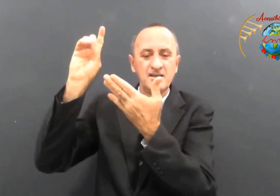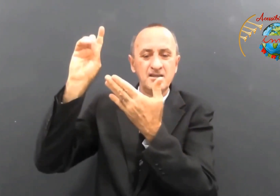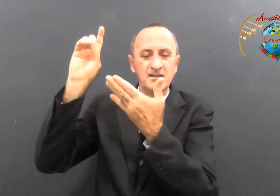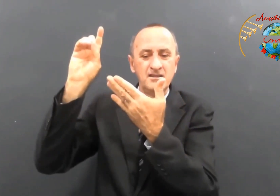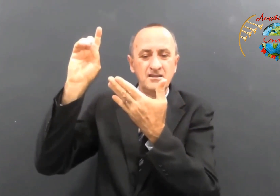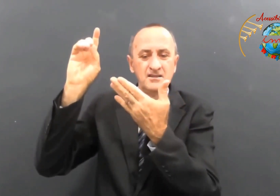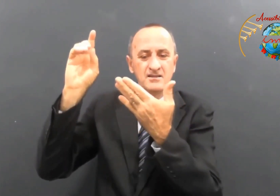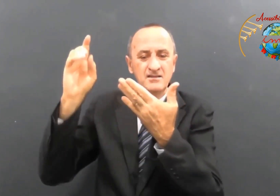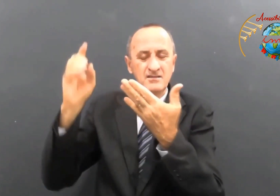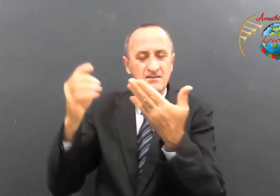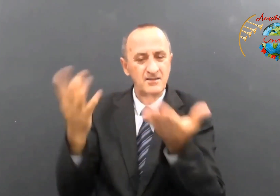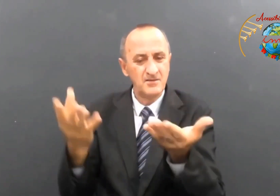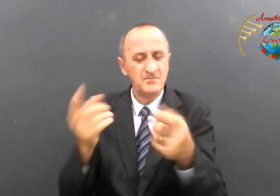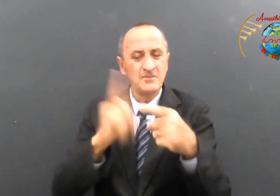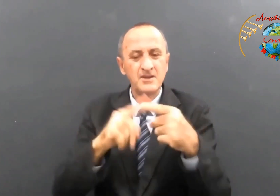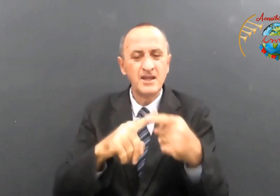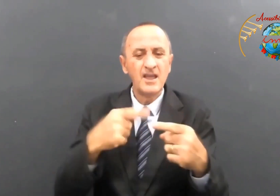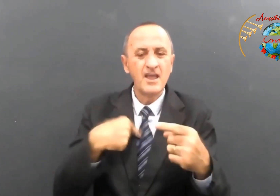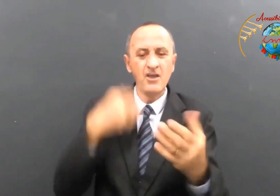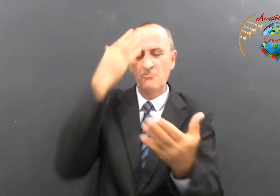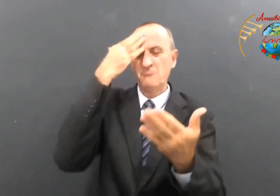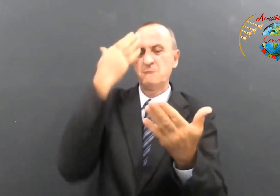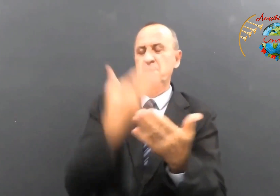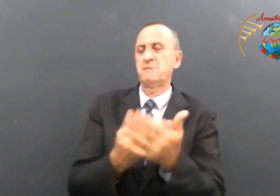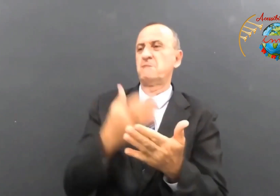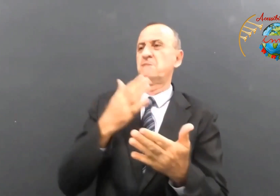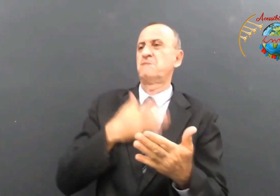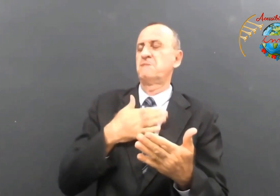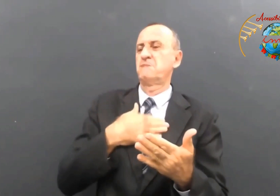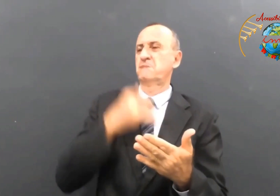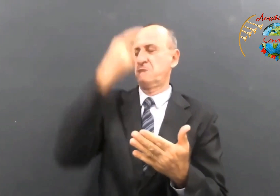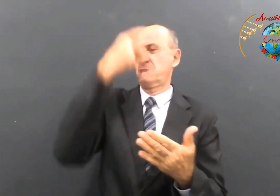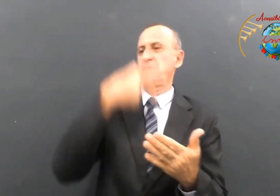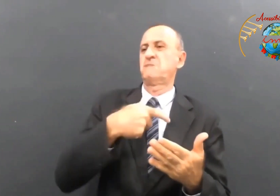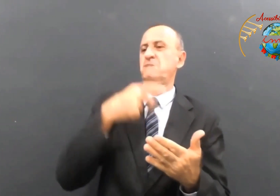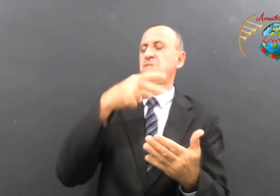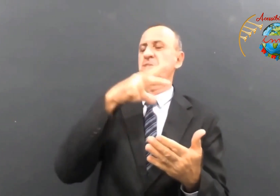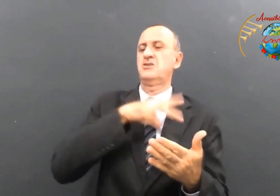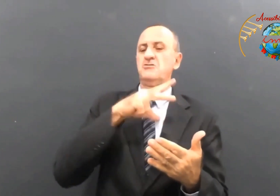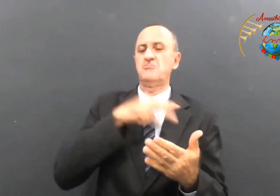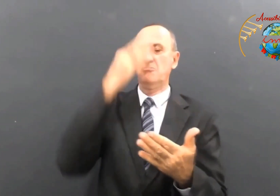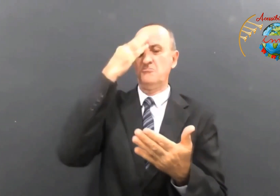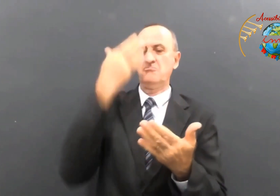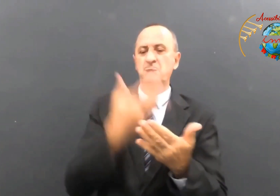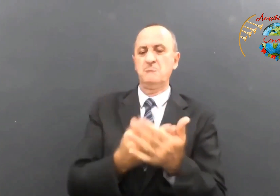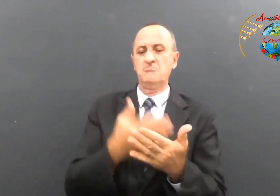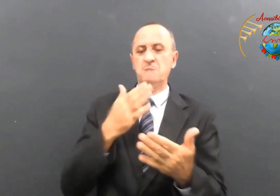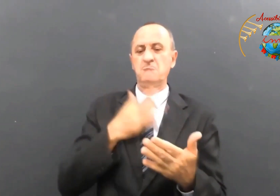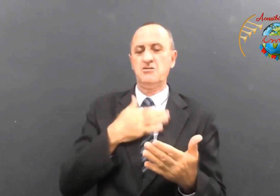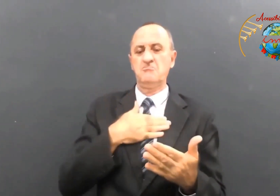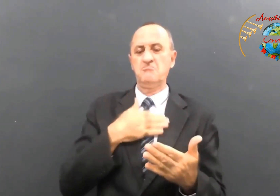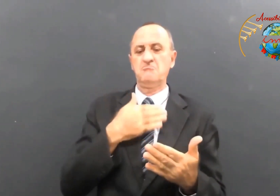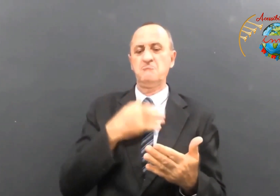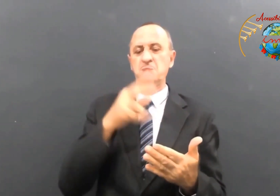Por quê? Não, eu creio do meu jeito, eu tenho meu jeito de crer, meu jeito pessoal de crer, minha própria